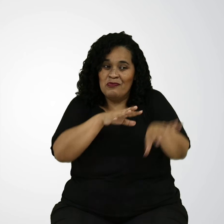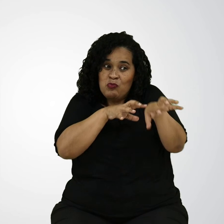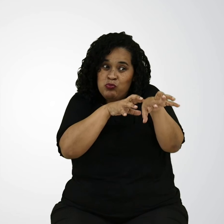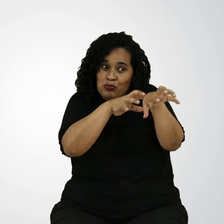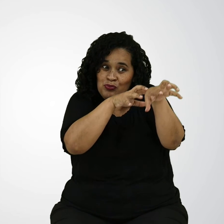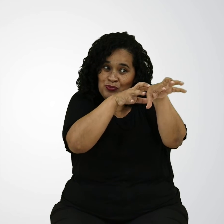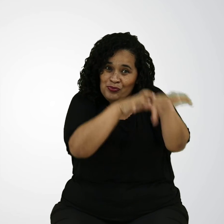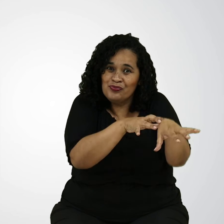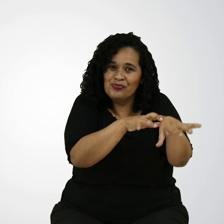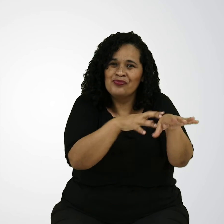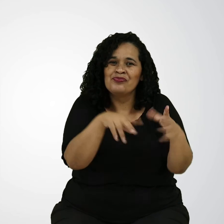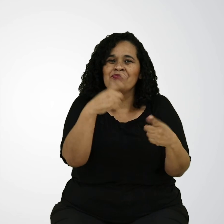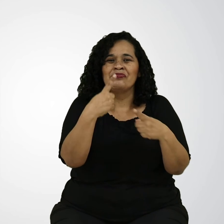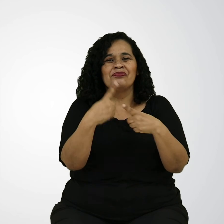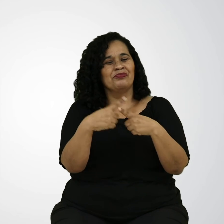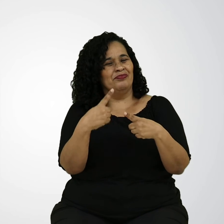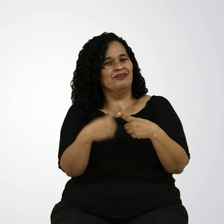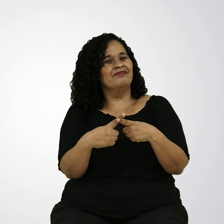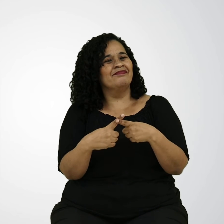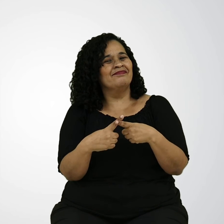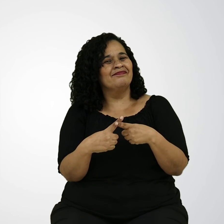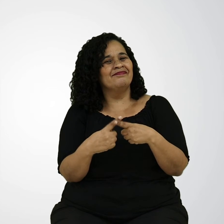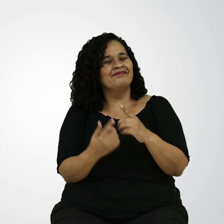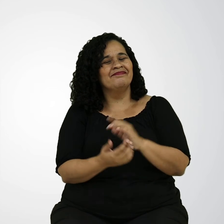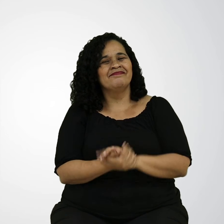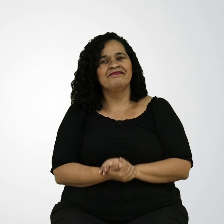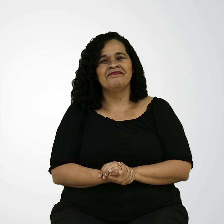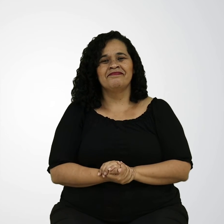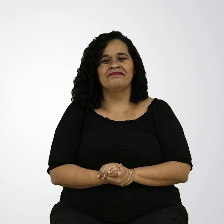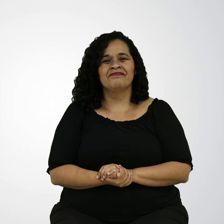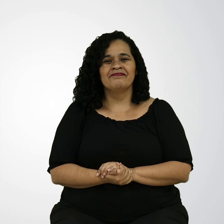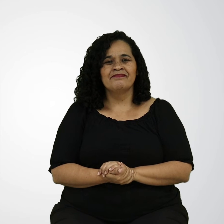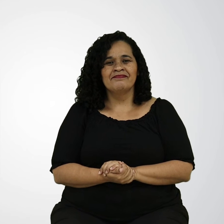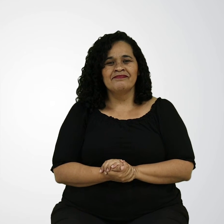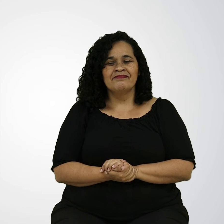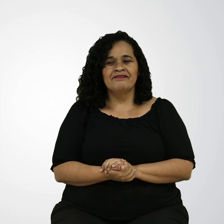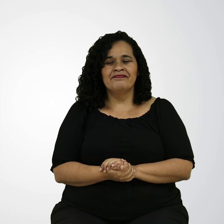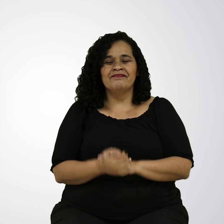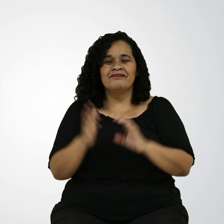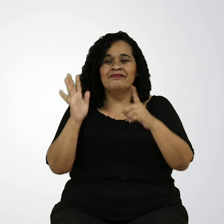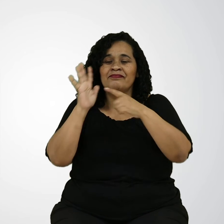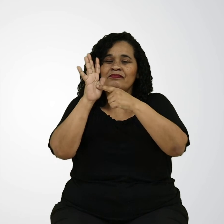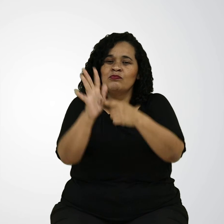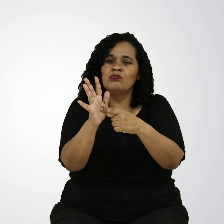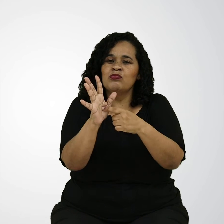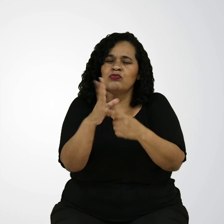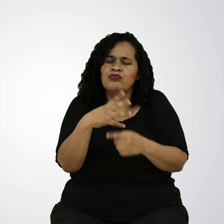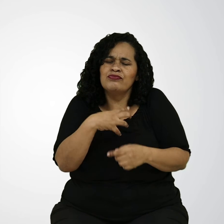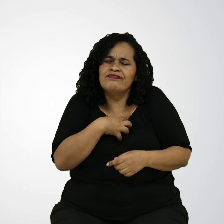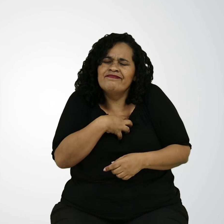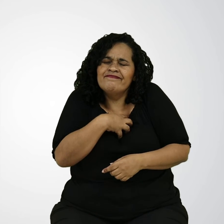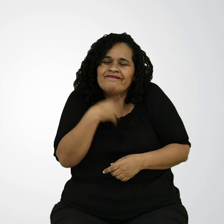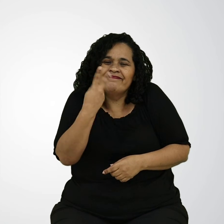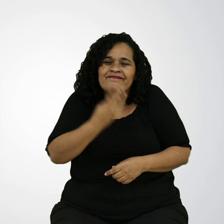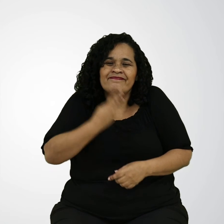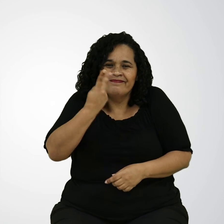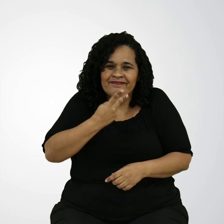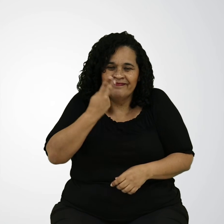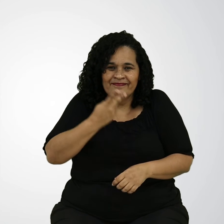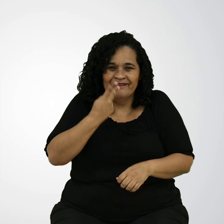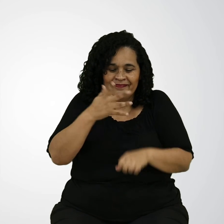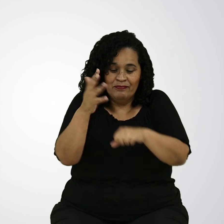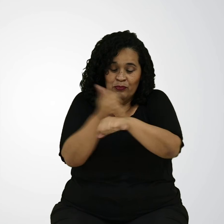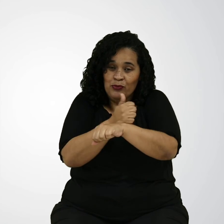O trânsito aparece. Então, palavras temperadas com sal. Palavras temperadas com sal. Na profissão, lá no